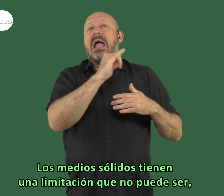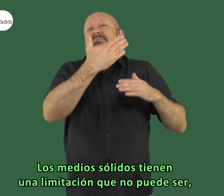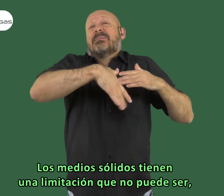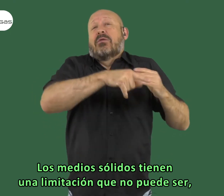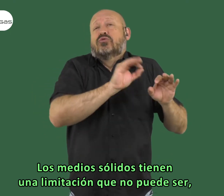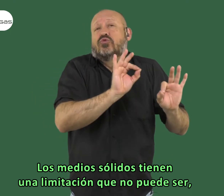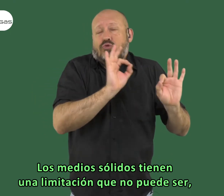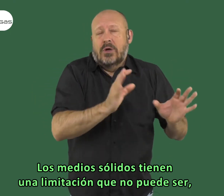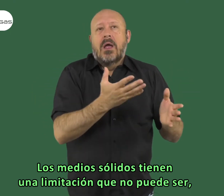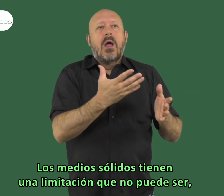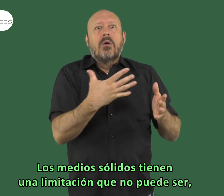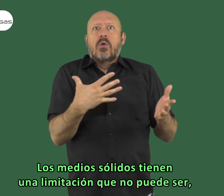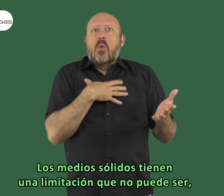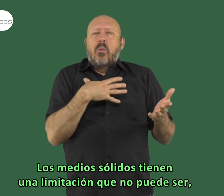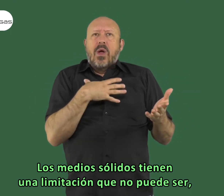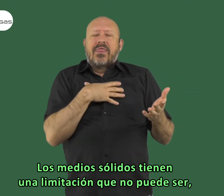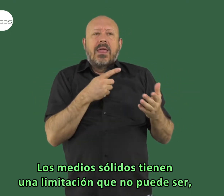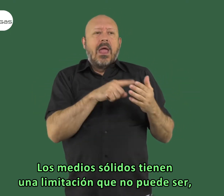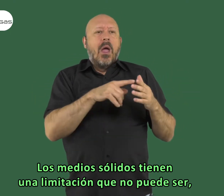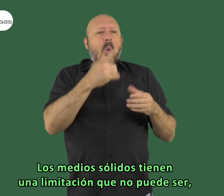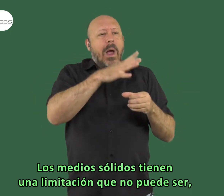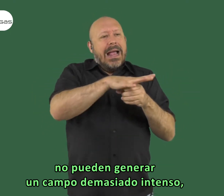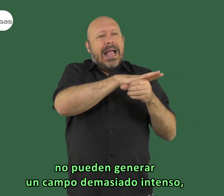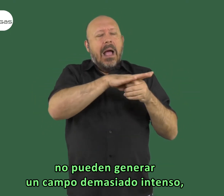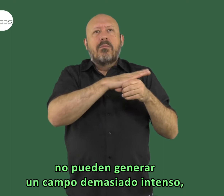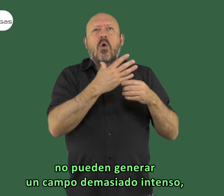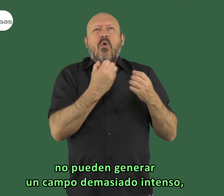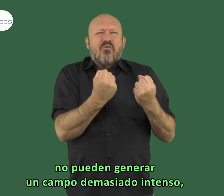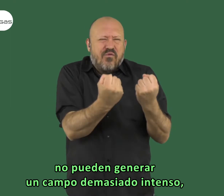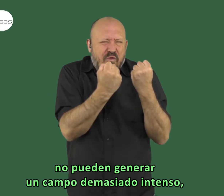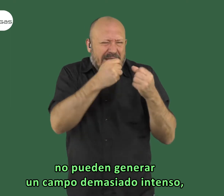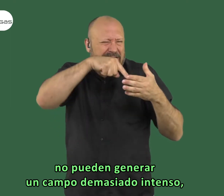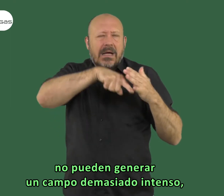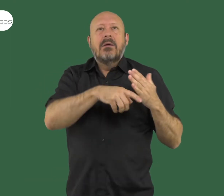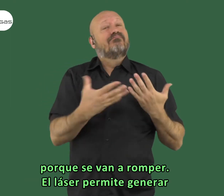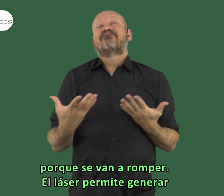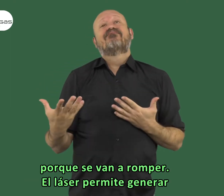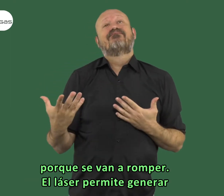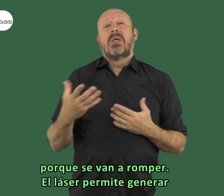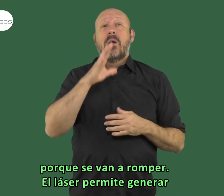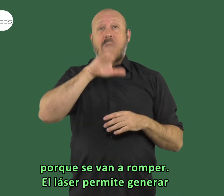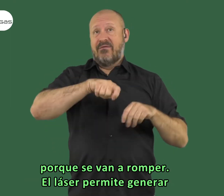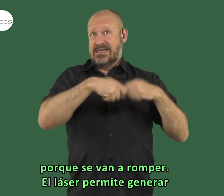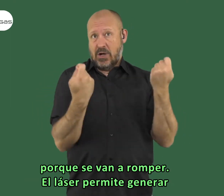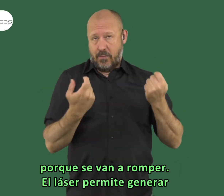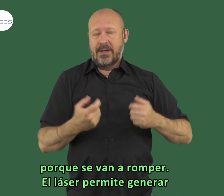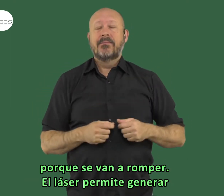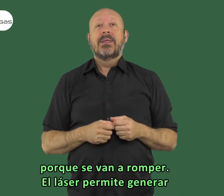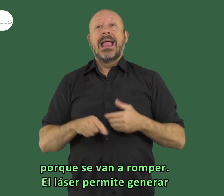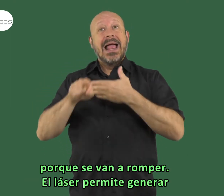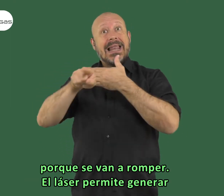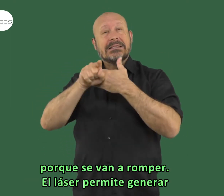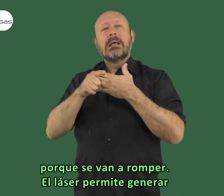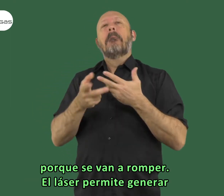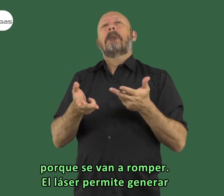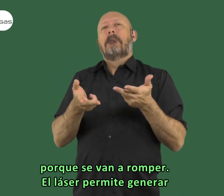Los medios sólidos tienen una limitación que no puede generar un campo demasiado intenso porque se van a romper.